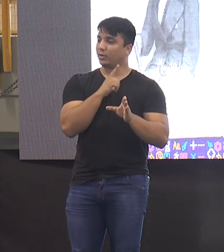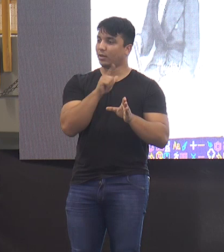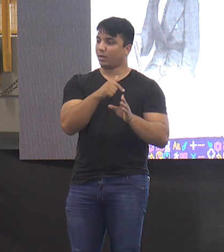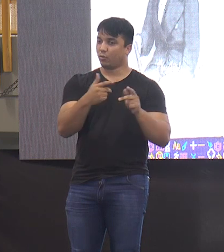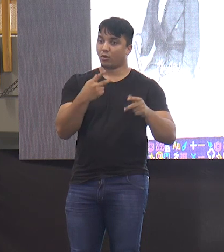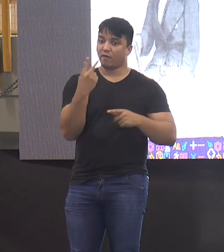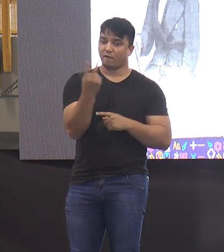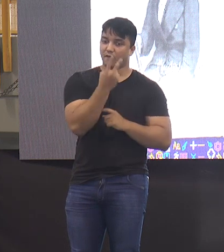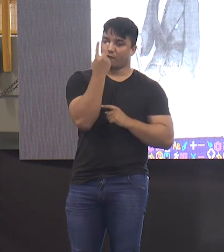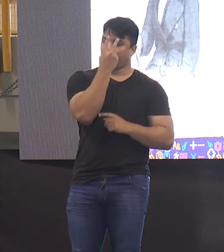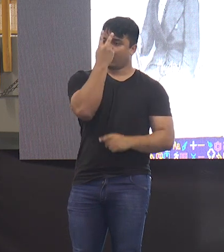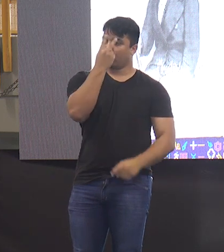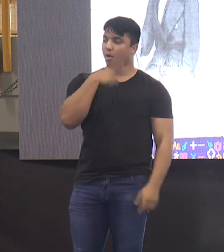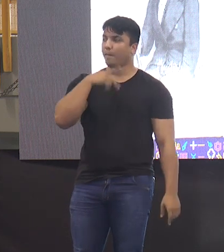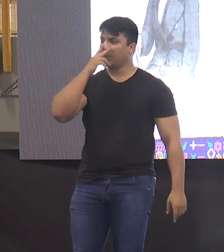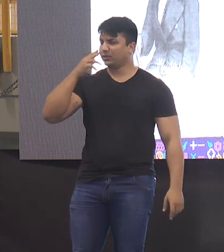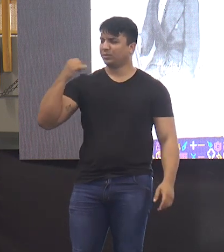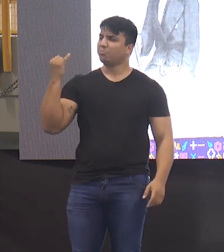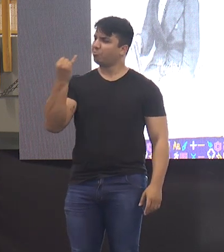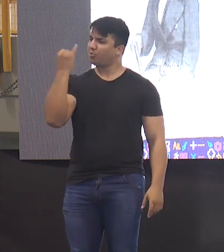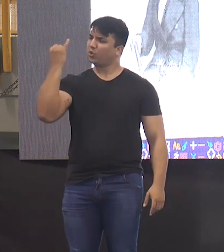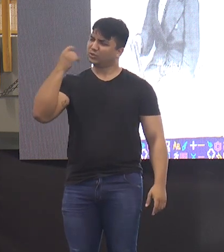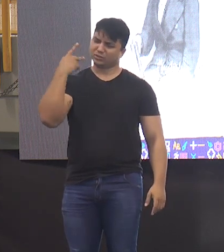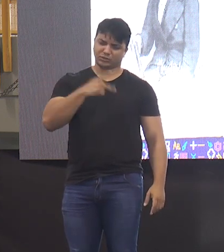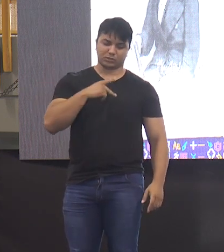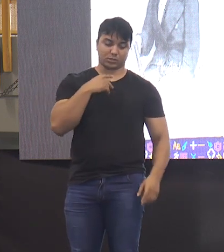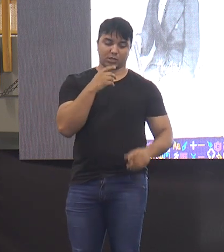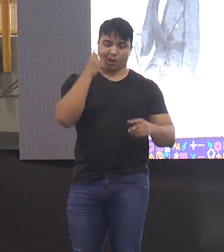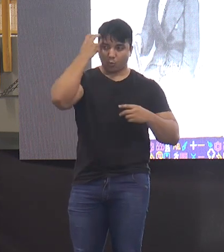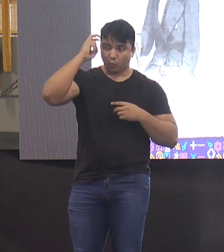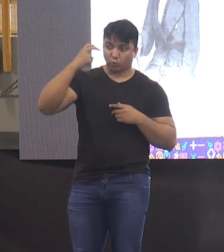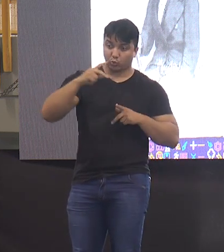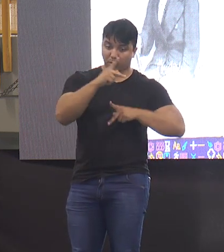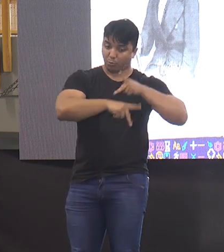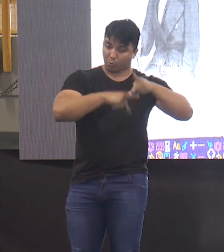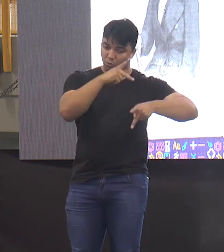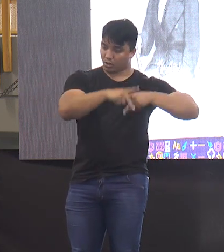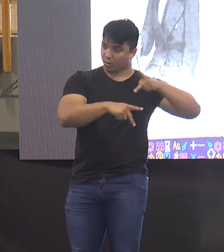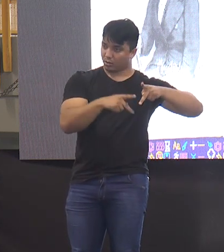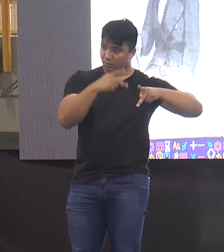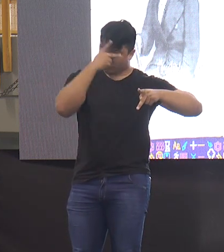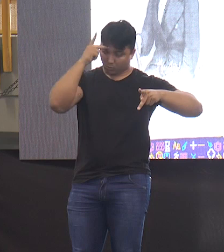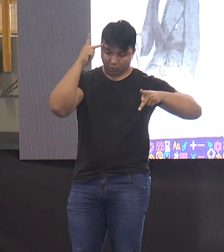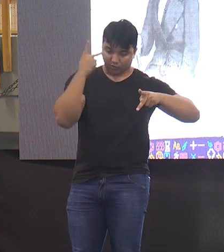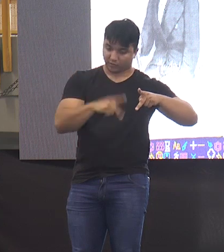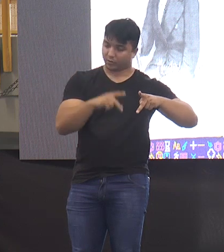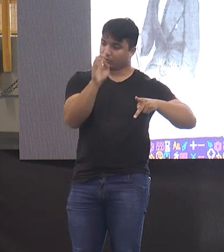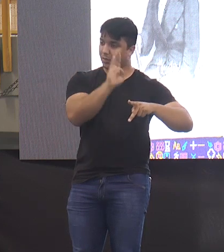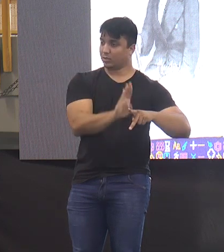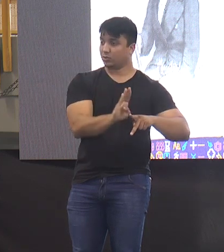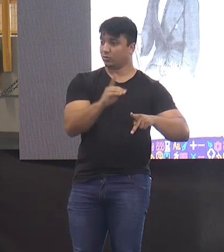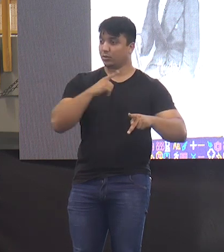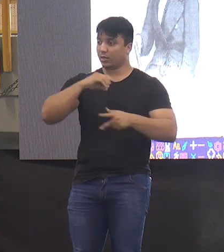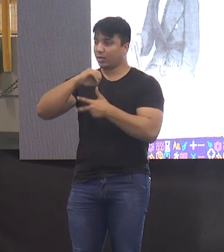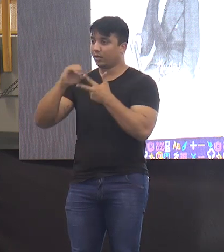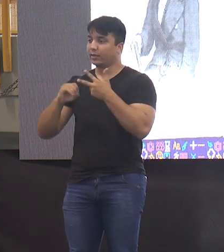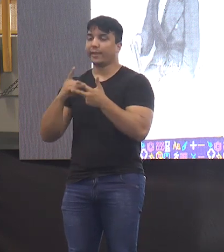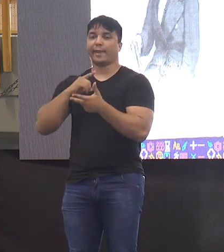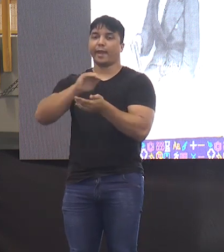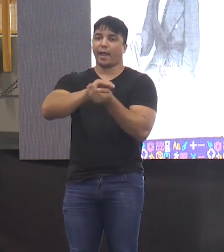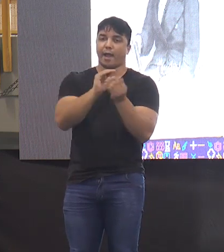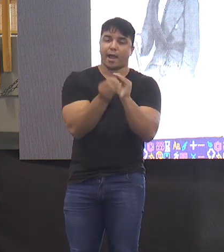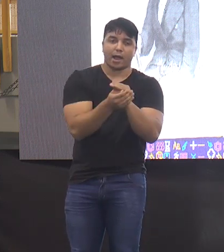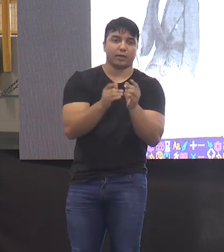o valor, a riqueza da nossa cultura popular. Não é à toa que o Enem valoriza a nossa